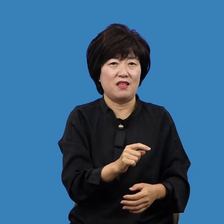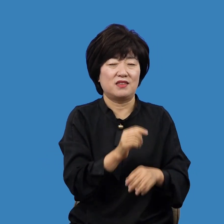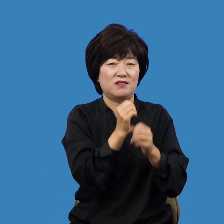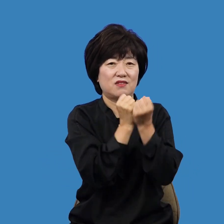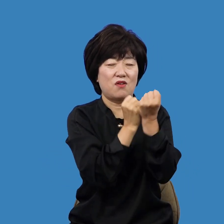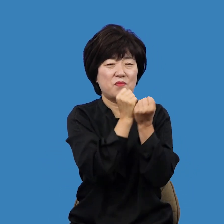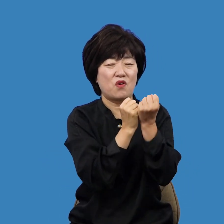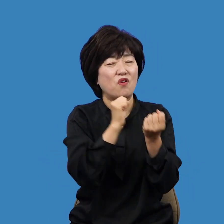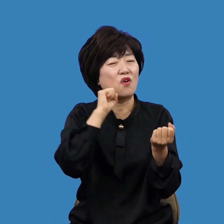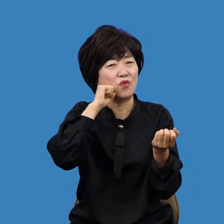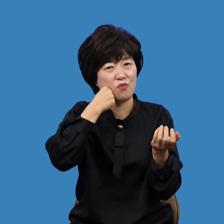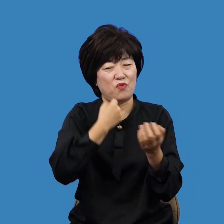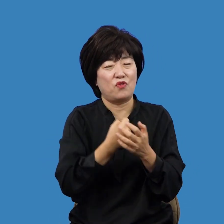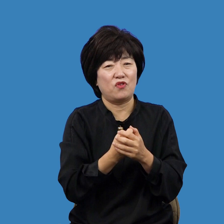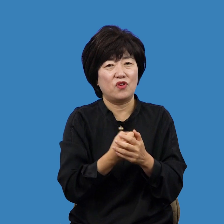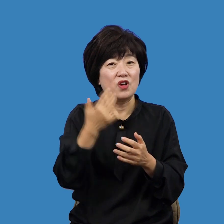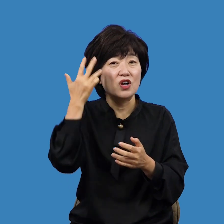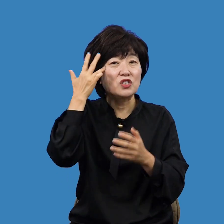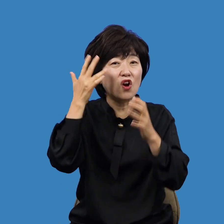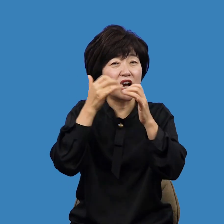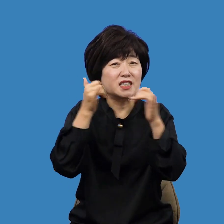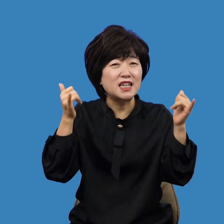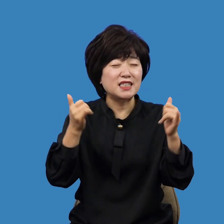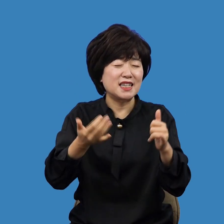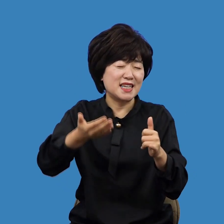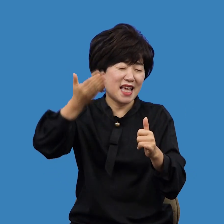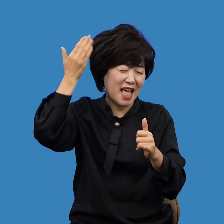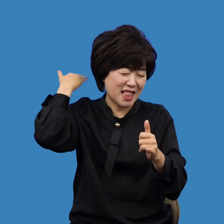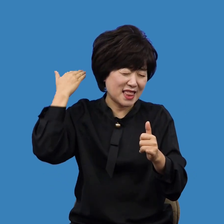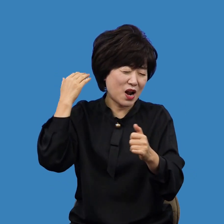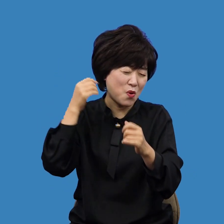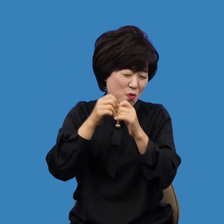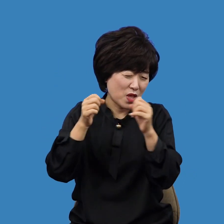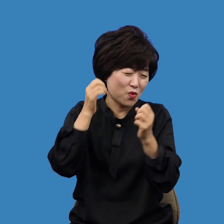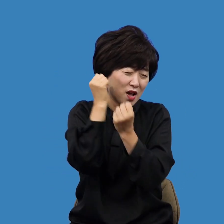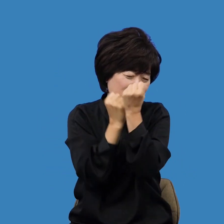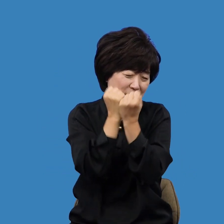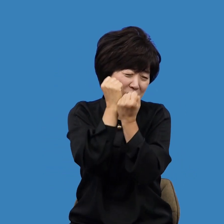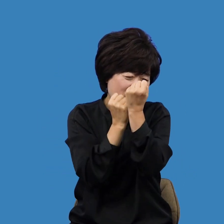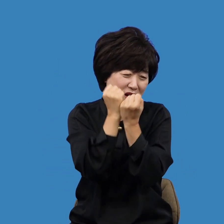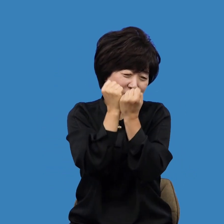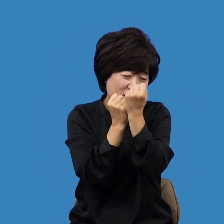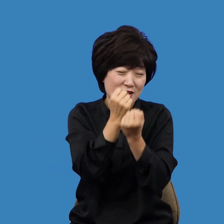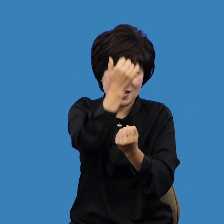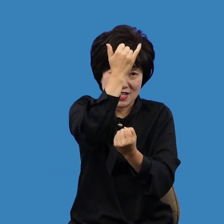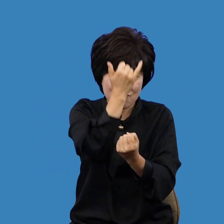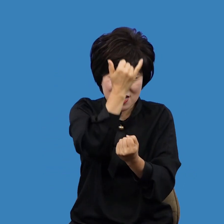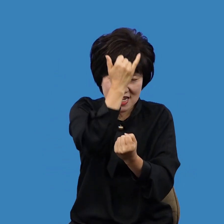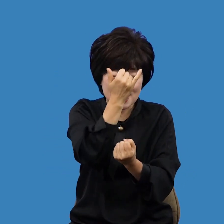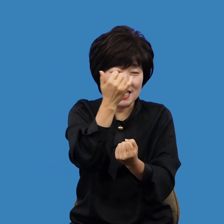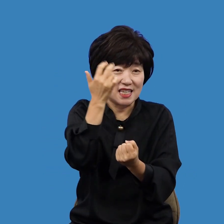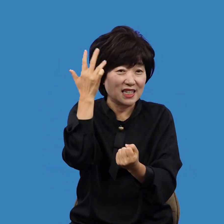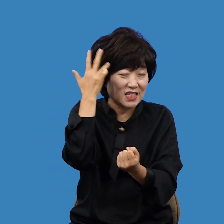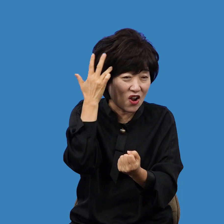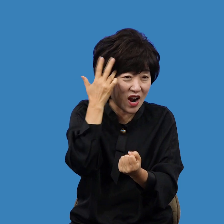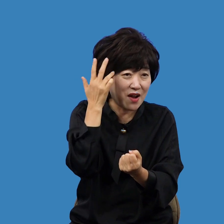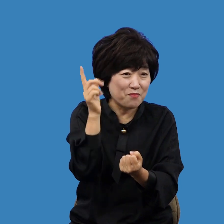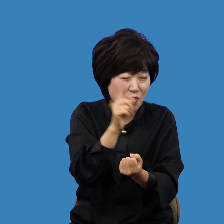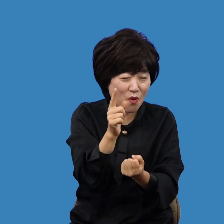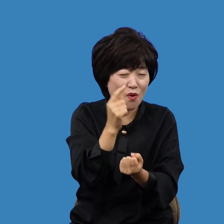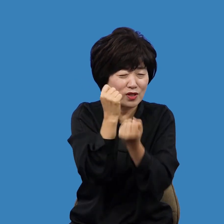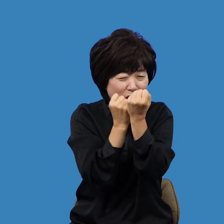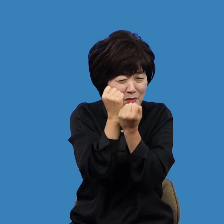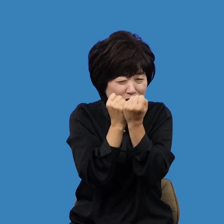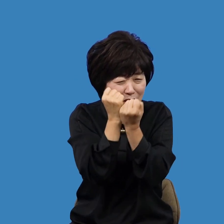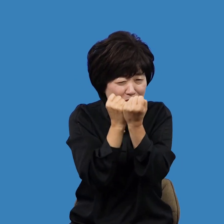사실은 철학자들이 지난 수천 년 동안 추구해 왔던 것이 뭐냐면 윤리와 도덕의 근거가 무엇인가. 근데 결론은 없다는